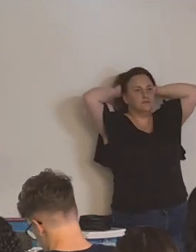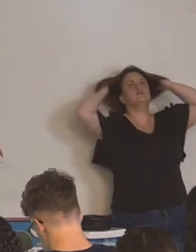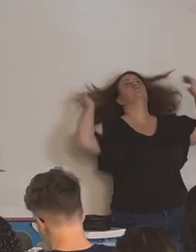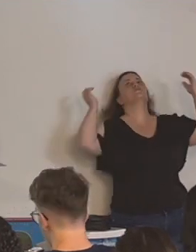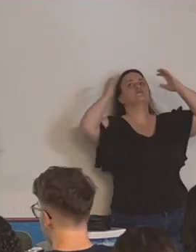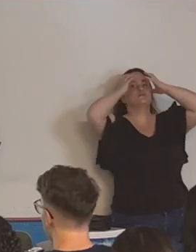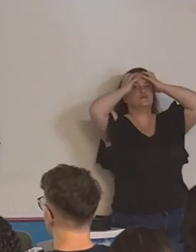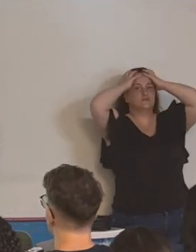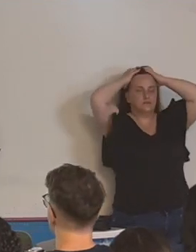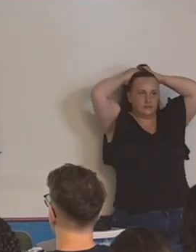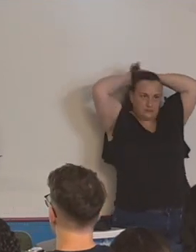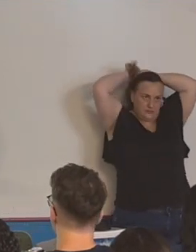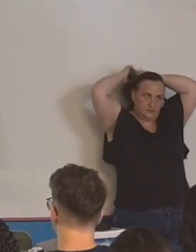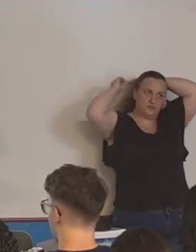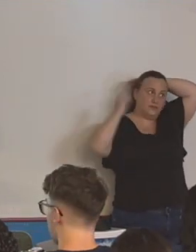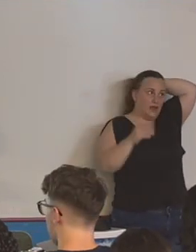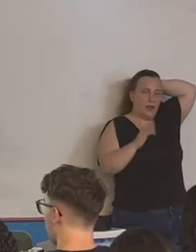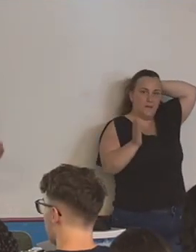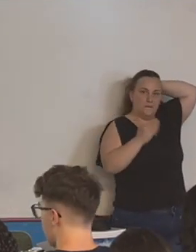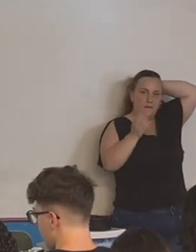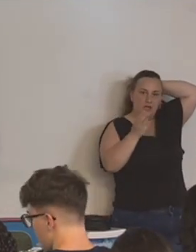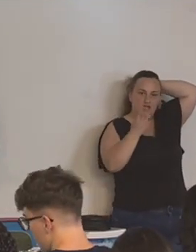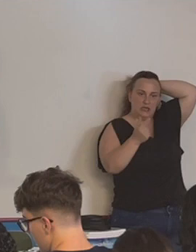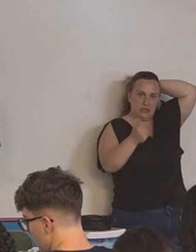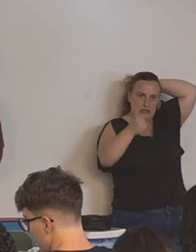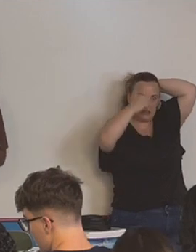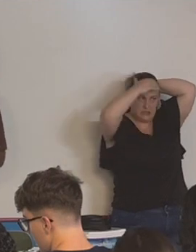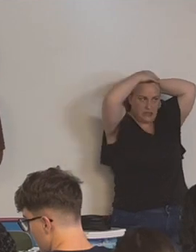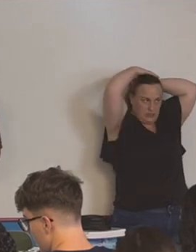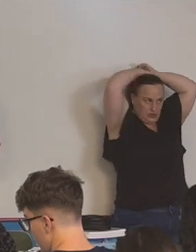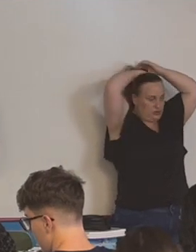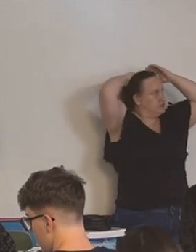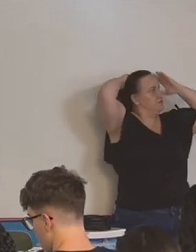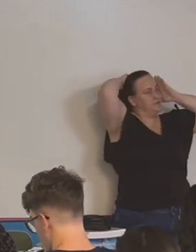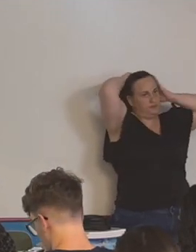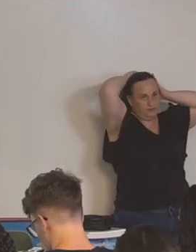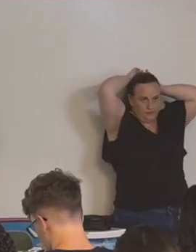Então é a página 37, tá? Ah, tá pra você.